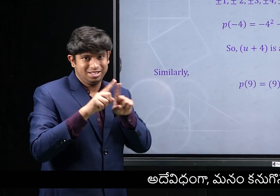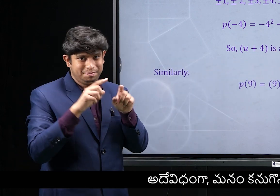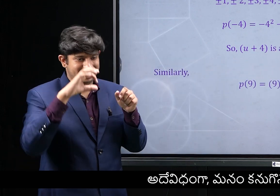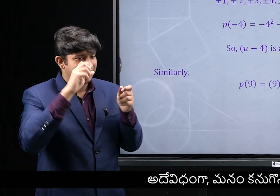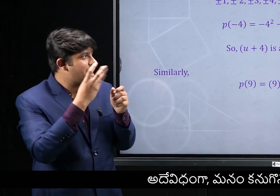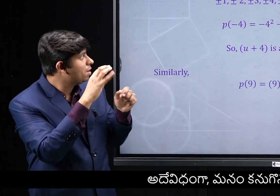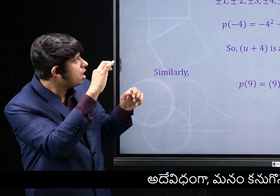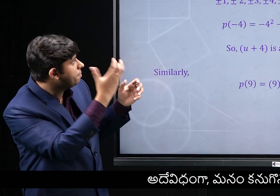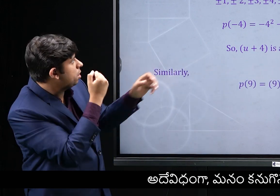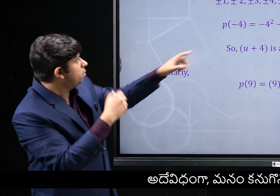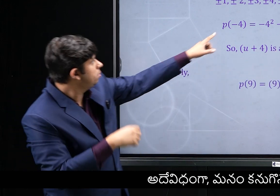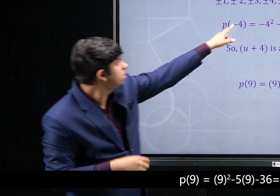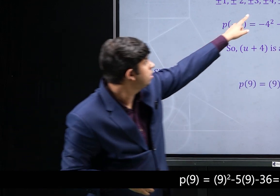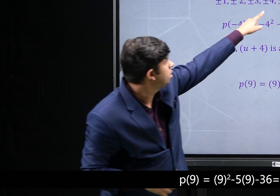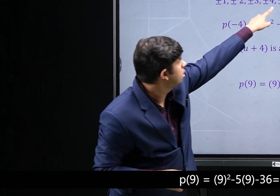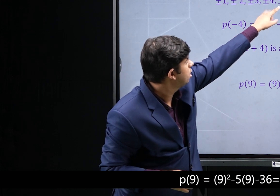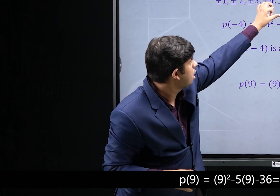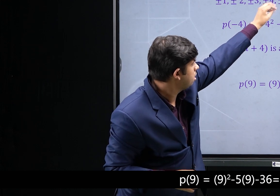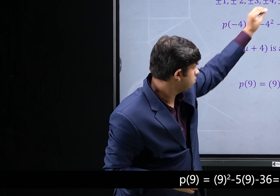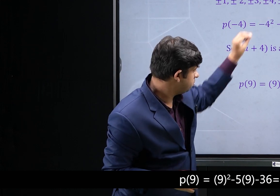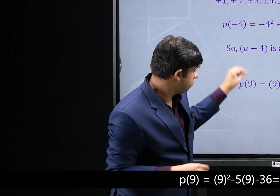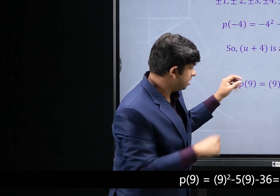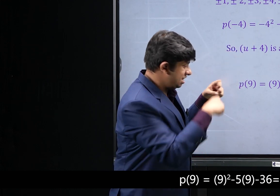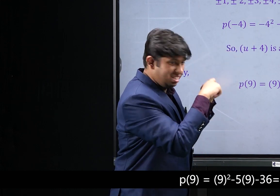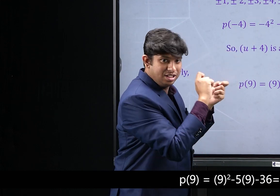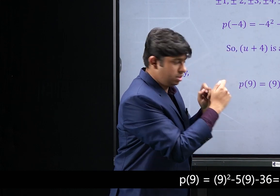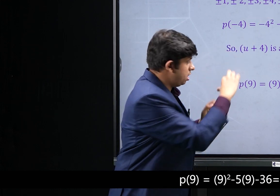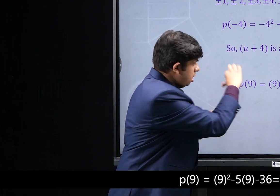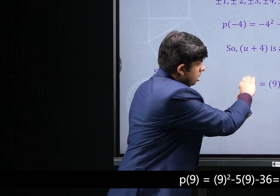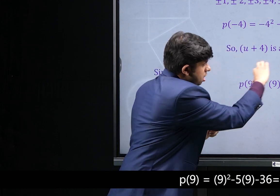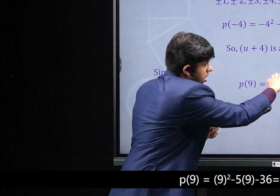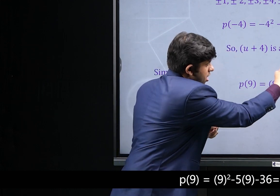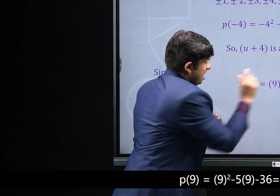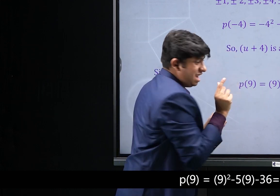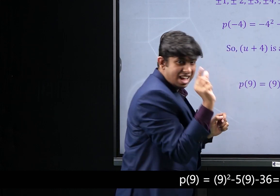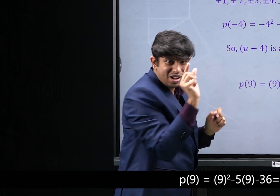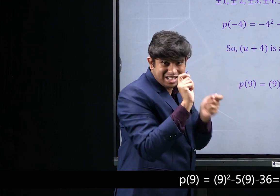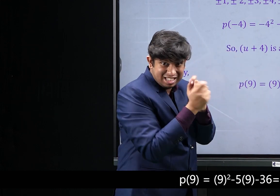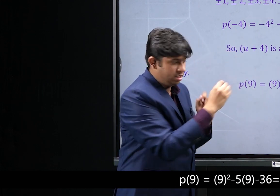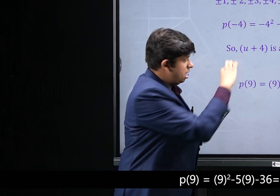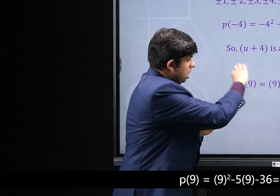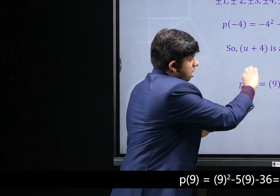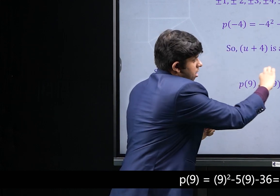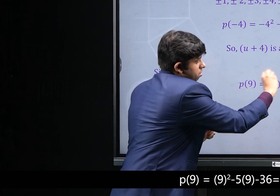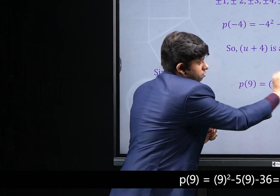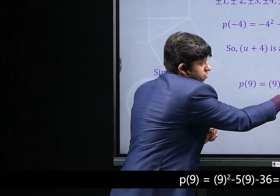అదేవిధంగా మనం కనుక్కోవచ్చు. p × 9 9² - 5 × 9 -36